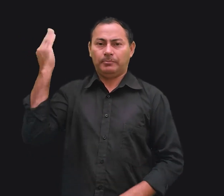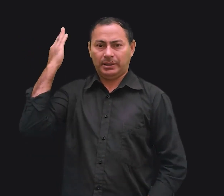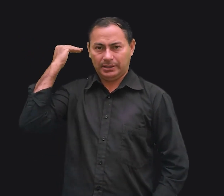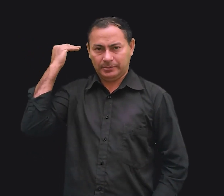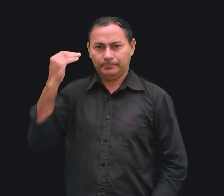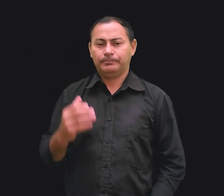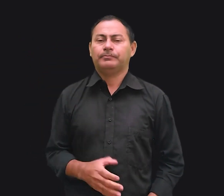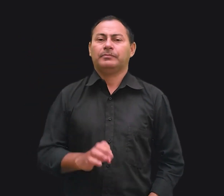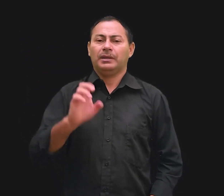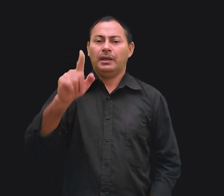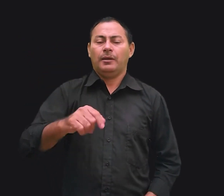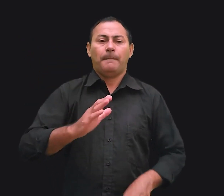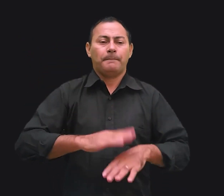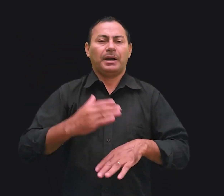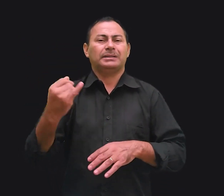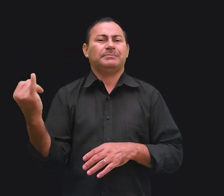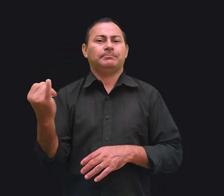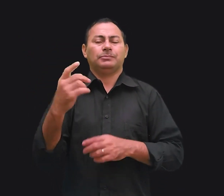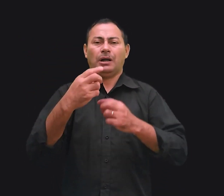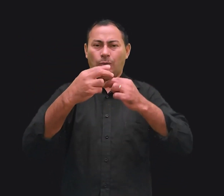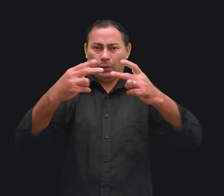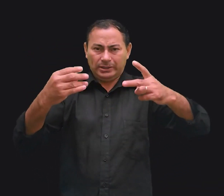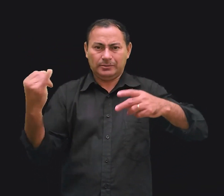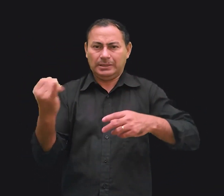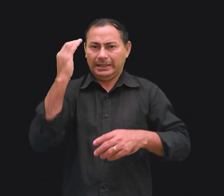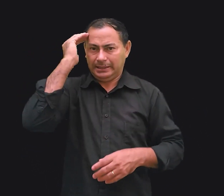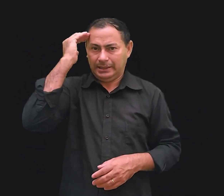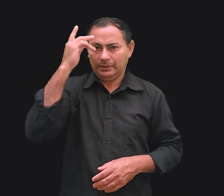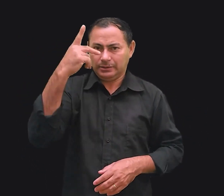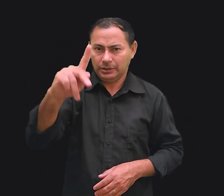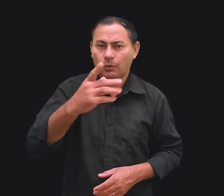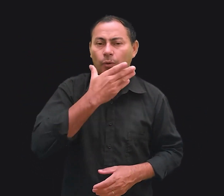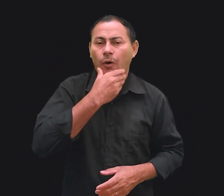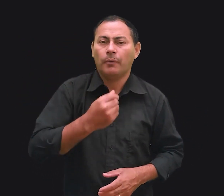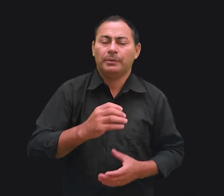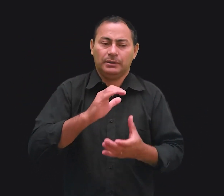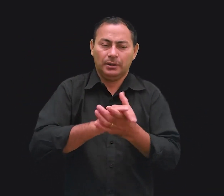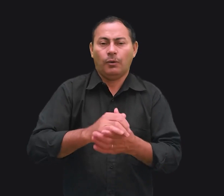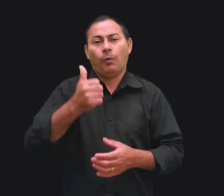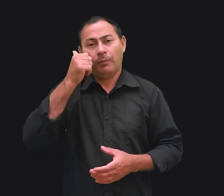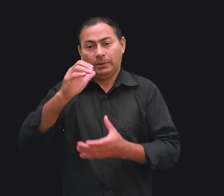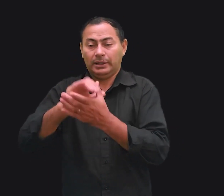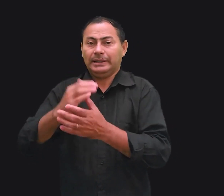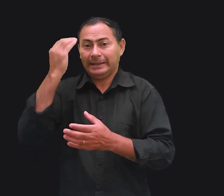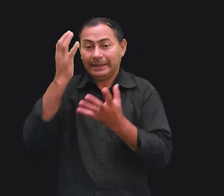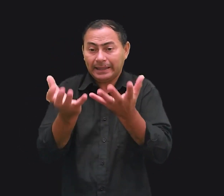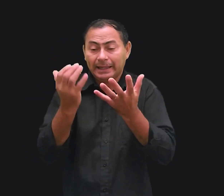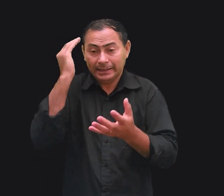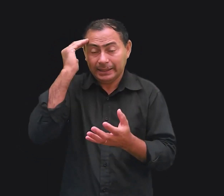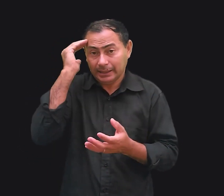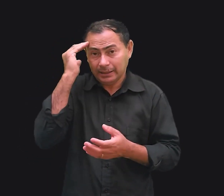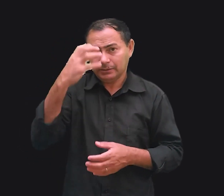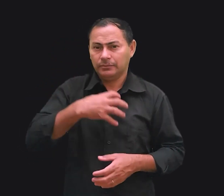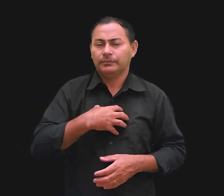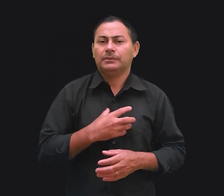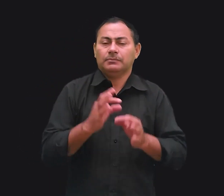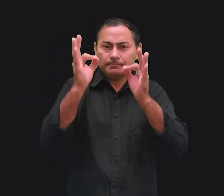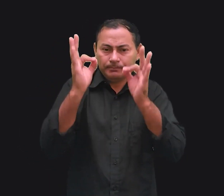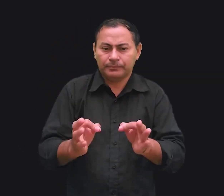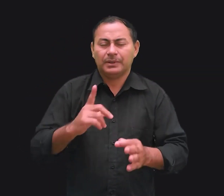do passado. Esse é mais um ponto importante. Para entender seu cônjuge, você precisa querer entendê-lo.